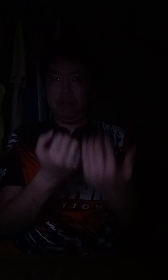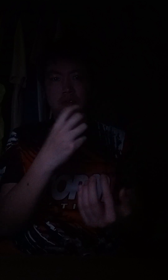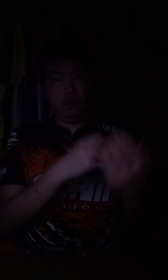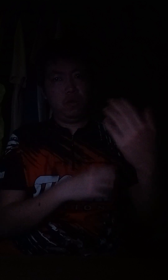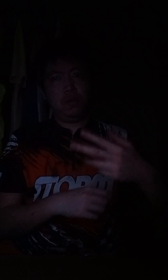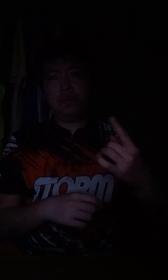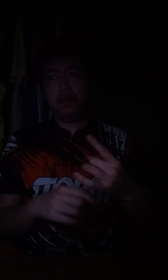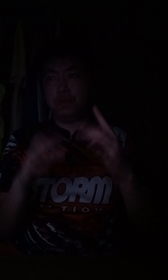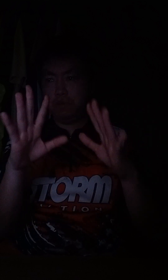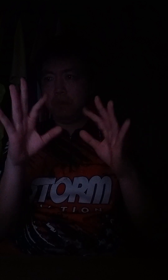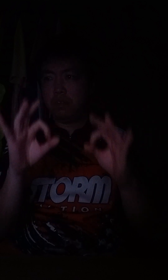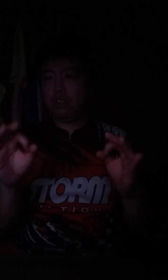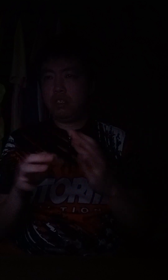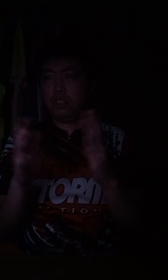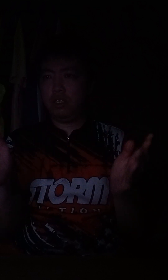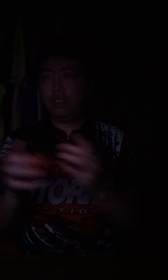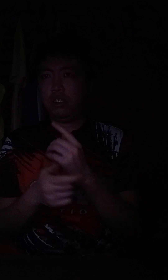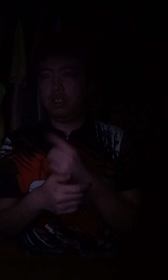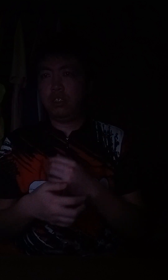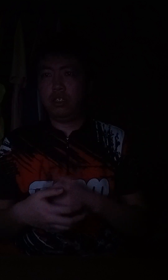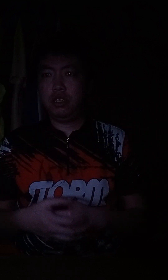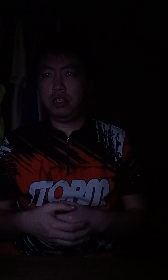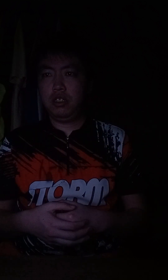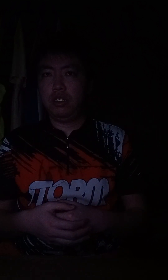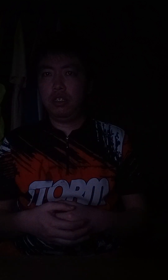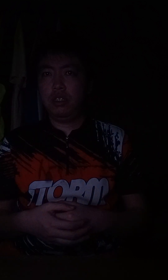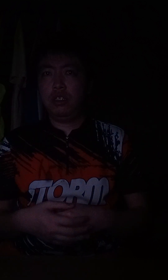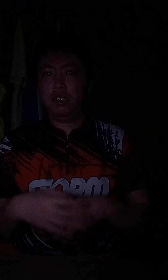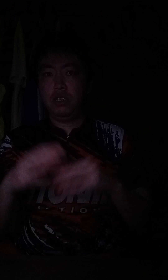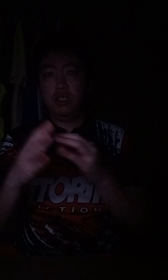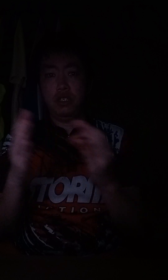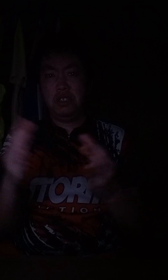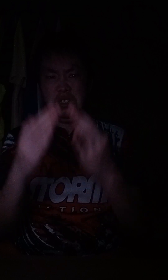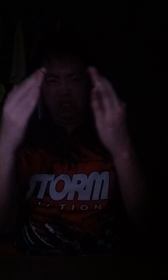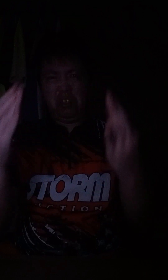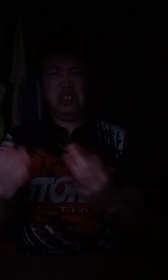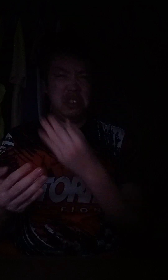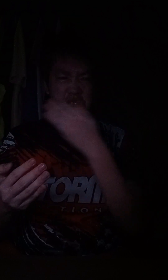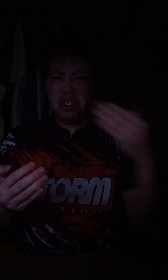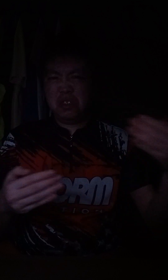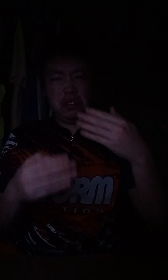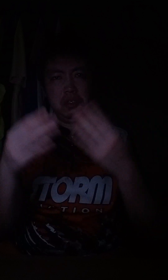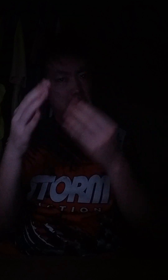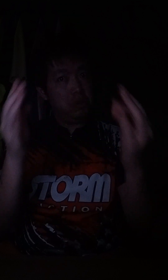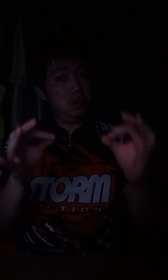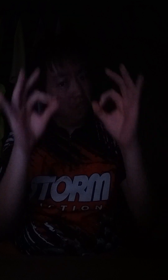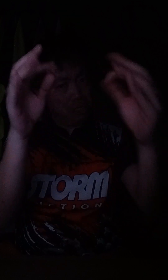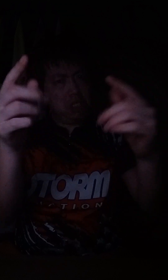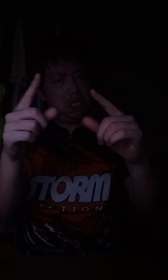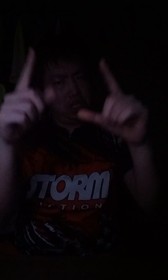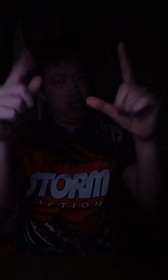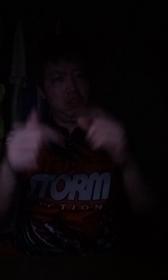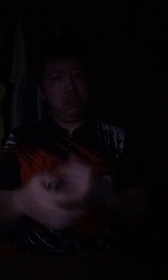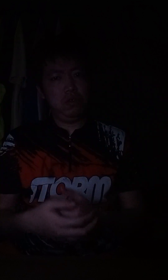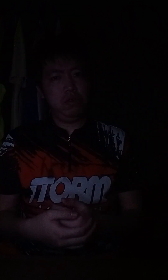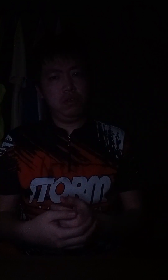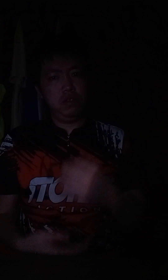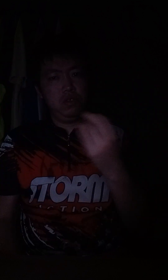추산 1,000만 원의 재산 피해가 났습니다. 비닐하우스가 새까맣게 타 뼈대가 훤히 드러났습니다. 어제 저녁